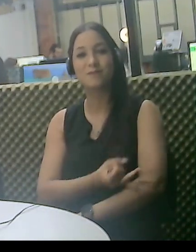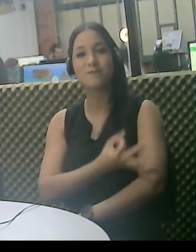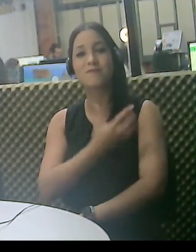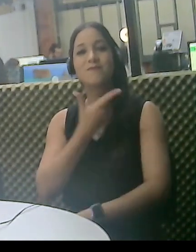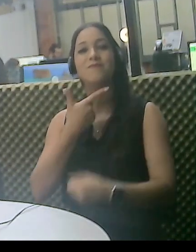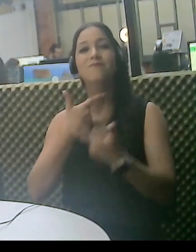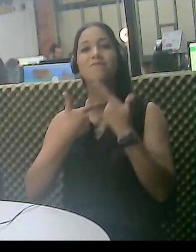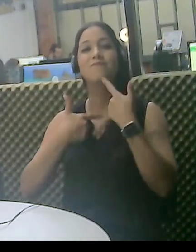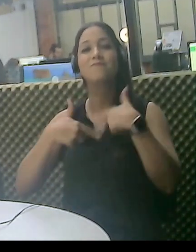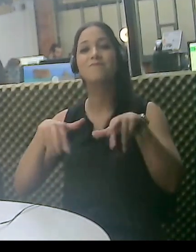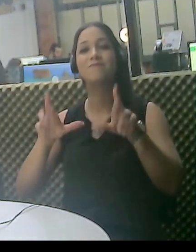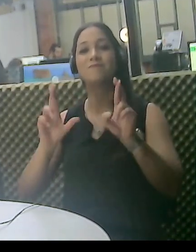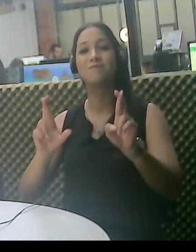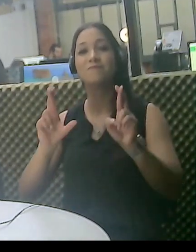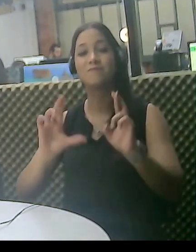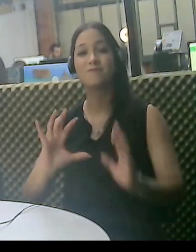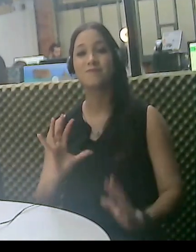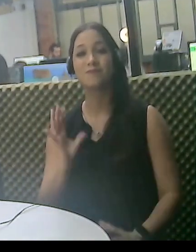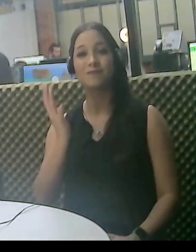surpreender.